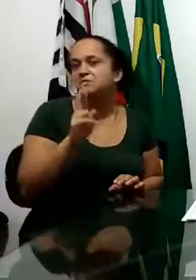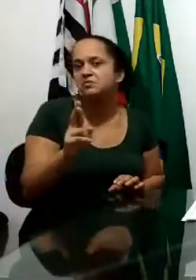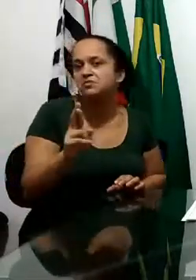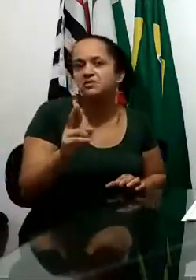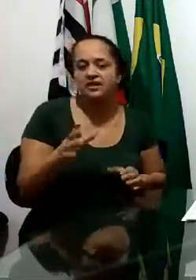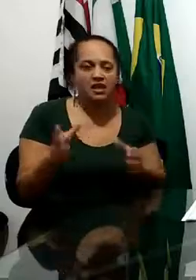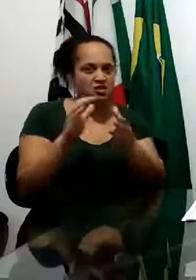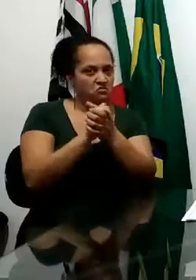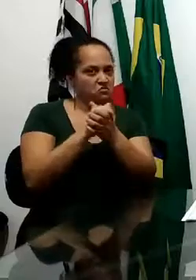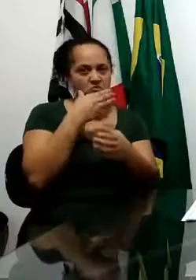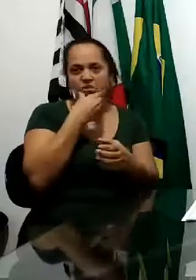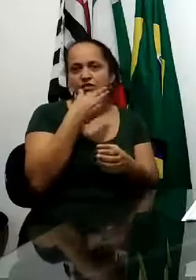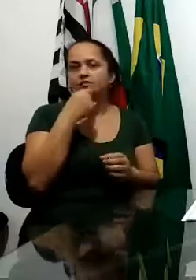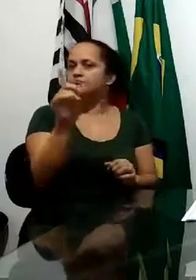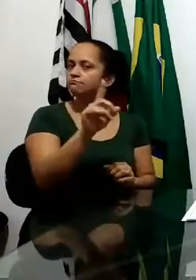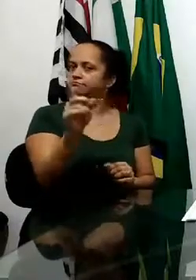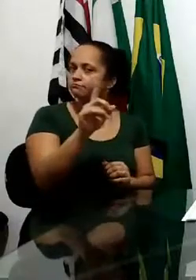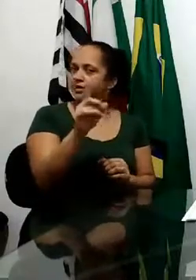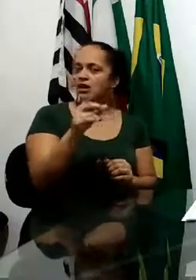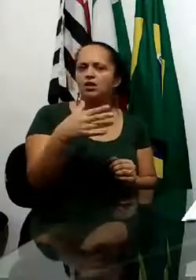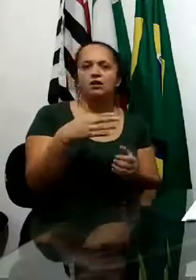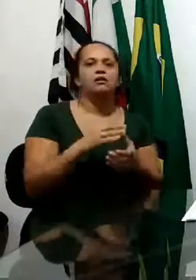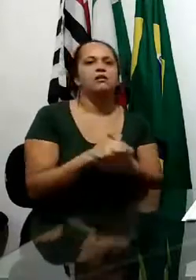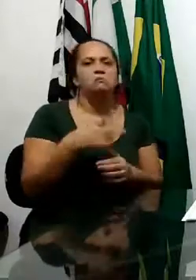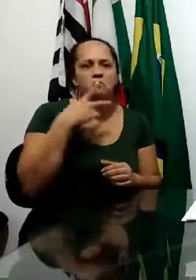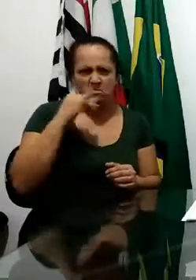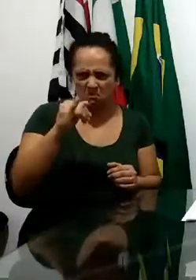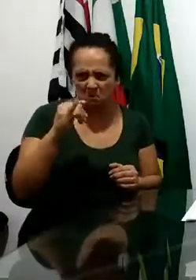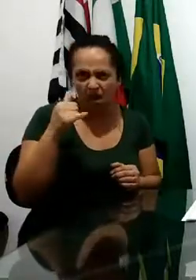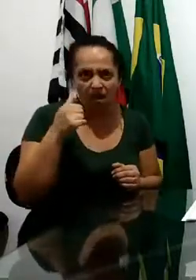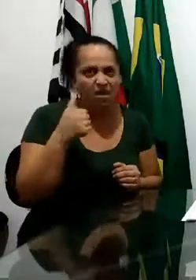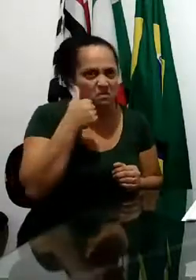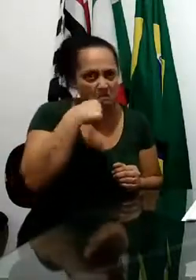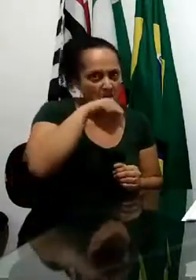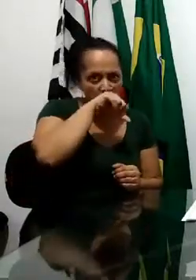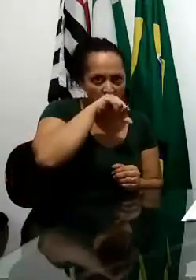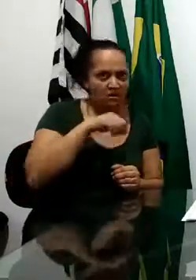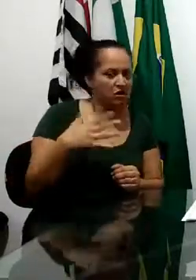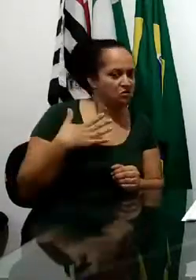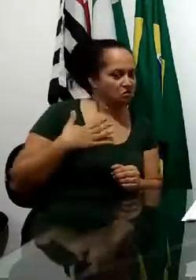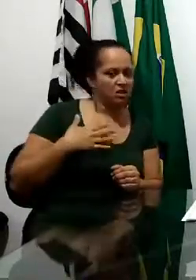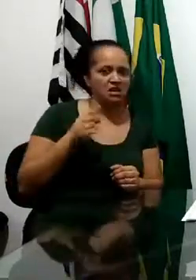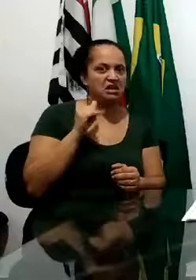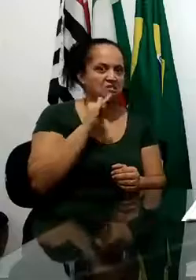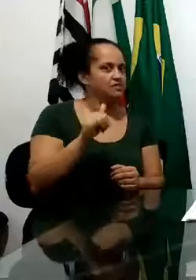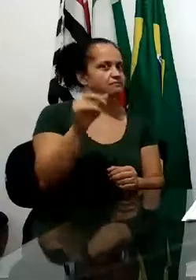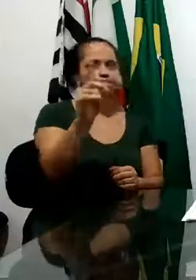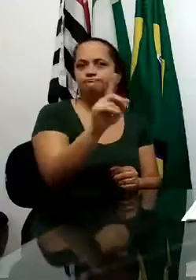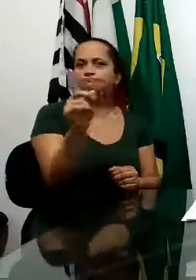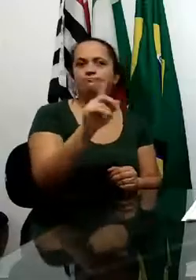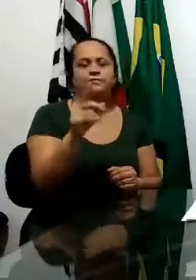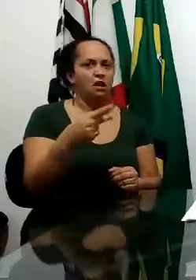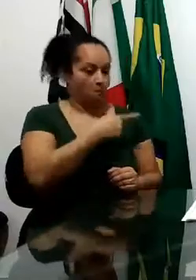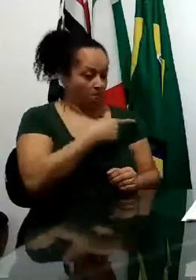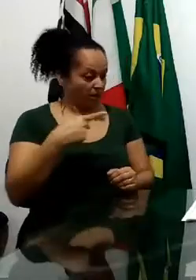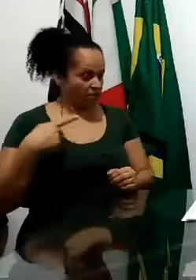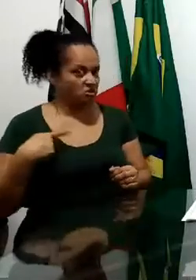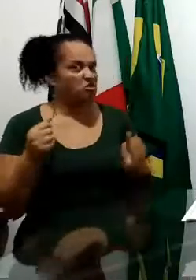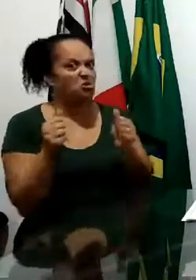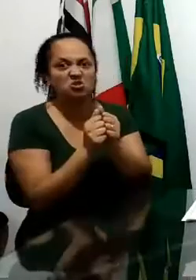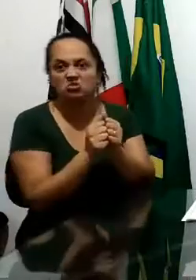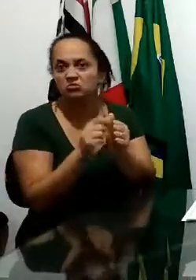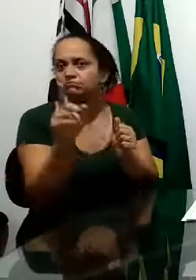poder entrar junto com o marido, os pais não vão poder entrar junto com os filhos, nem os filhos com os pais, o pastor não vai poder entrar com a